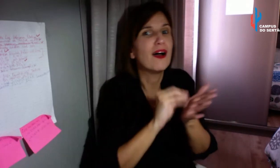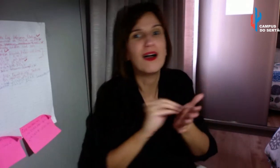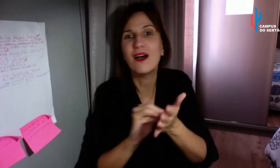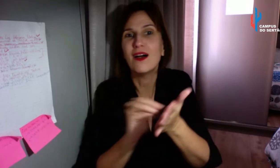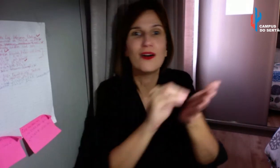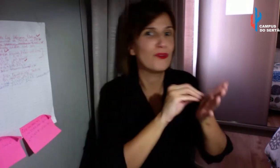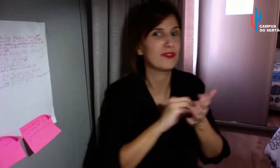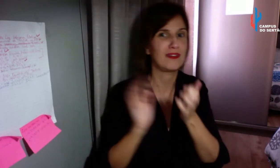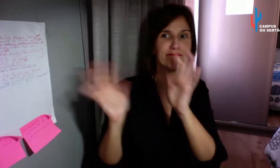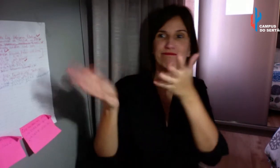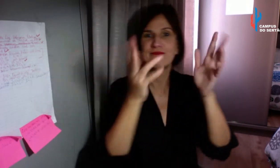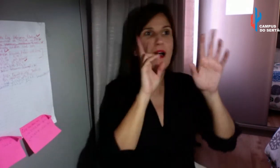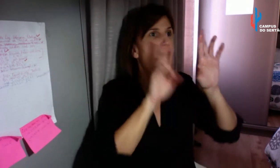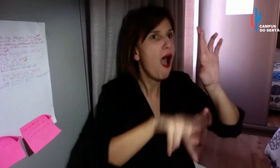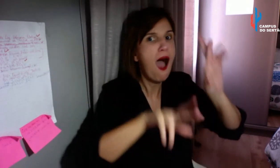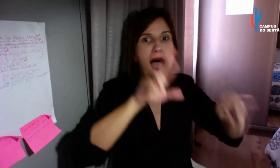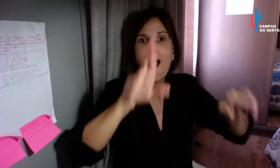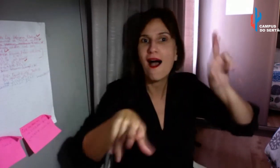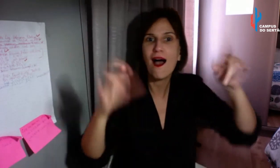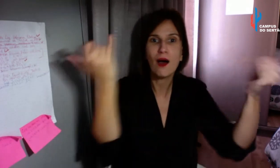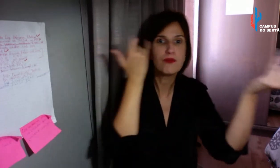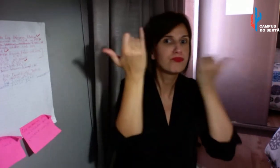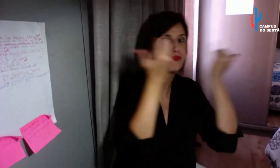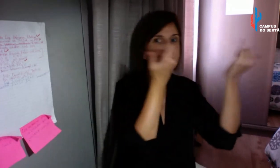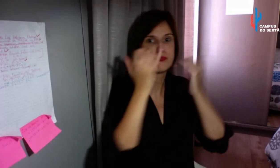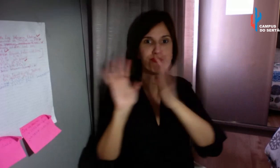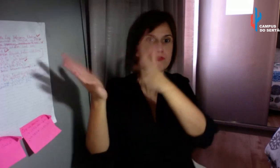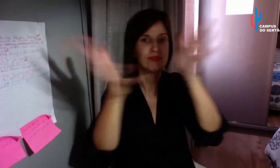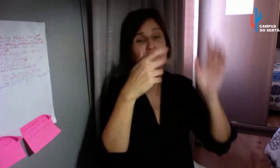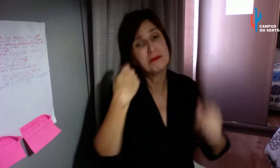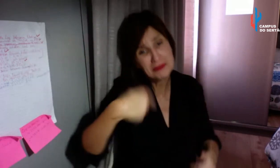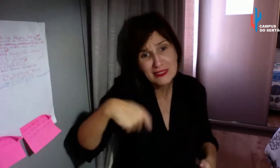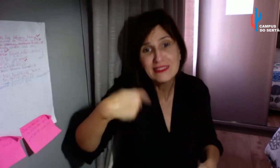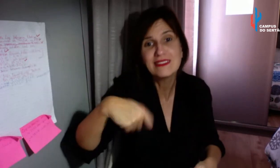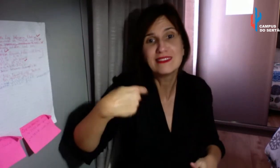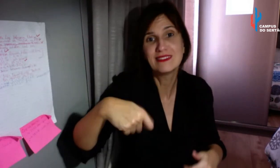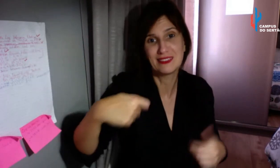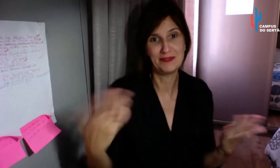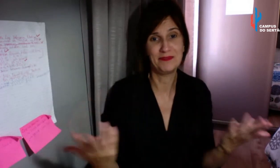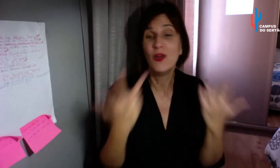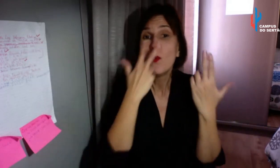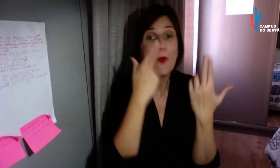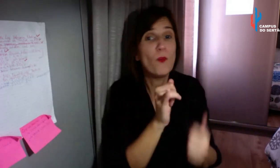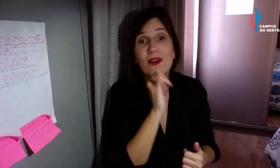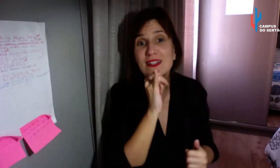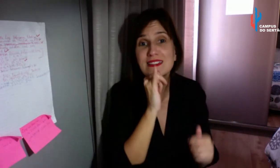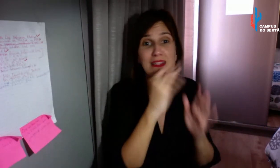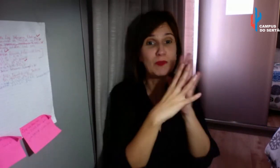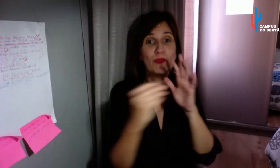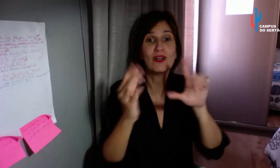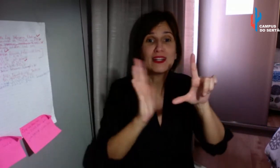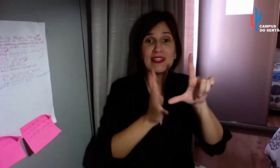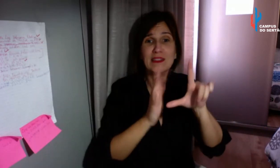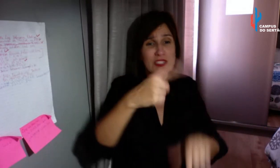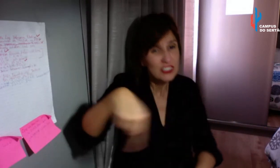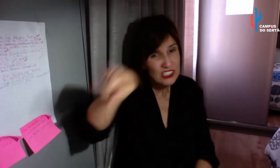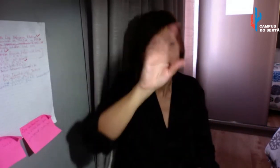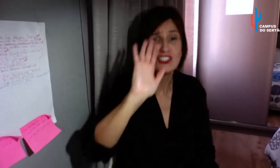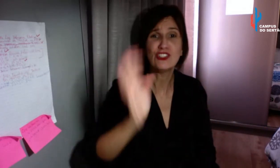Então, é muito difícil, porque às vezes são muitas as barreiras, né? E são diferentes informações. É importante que haja